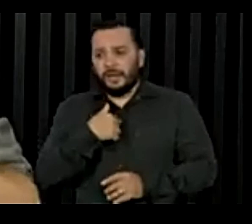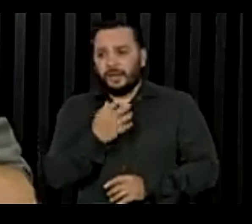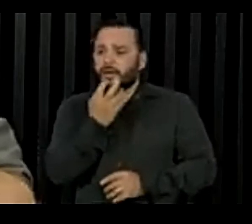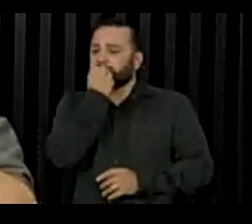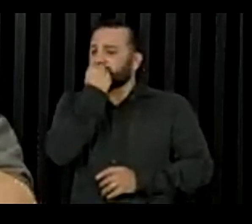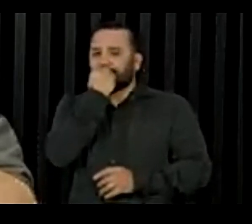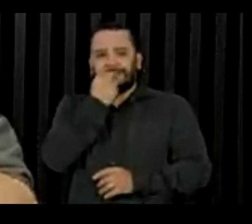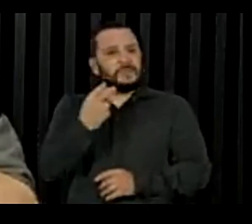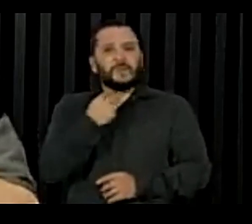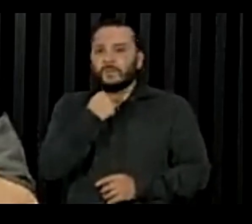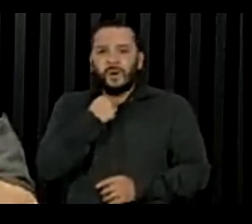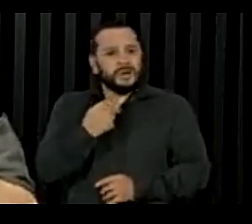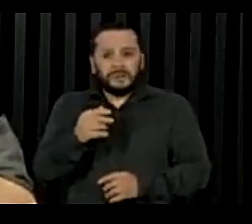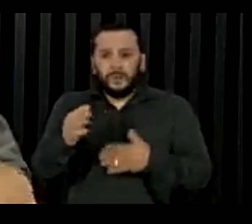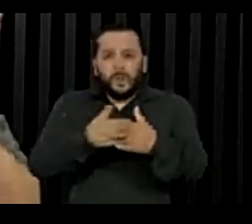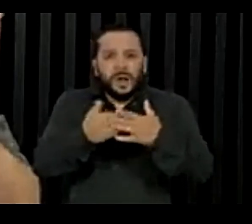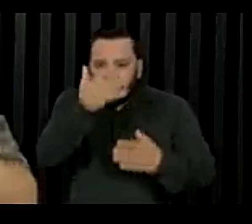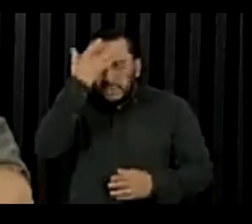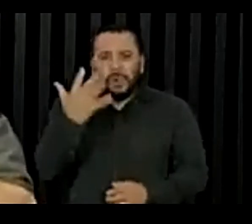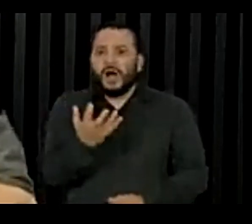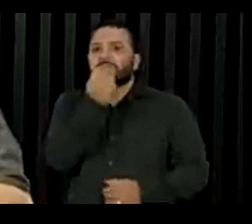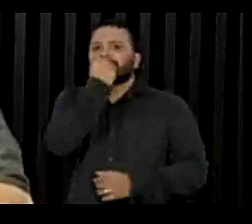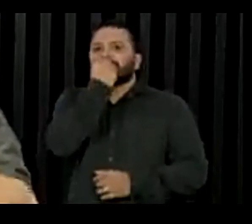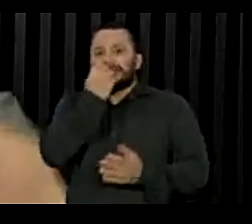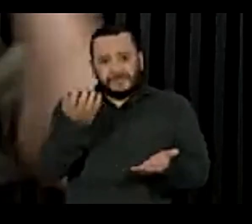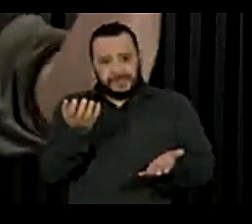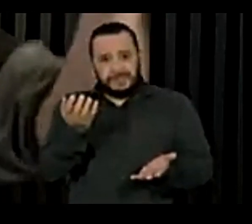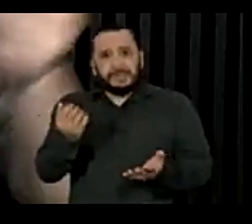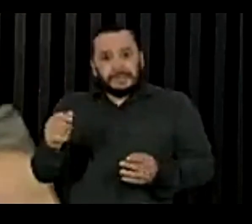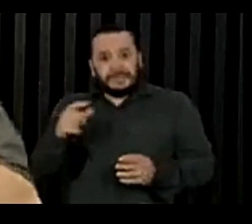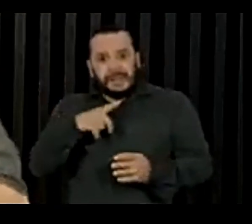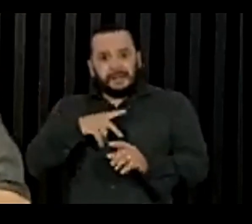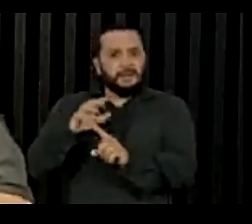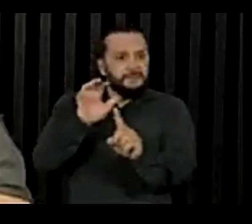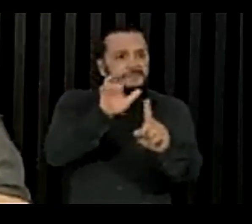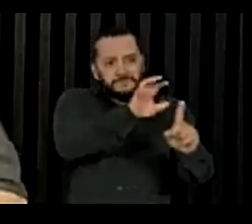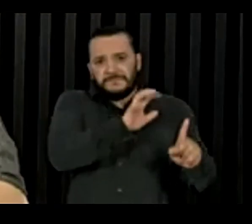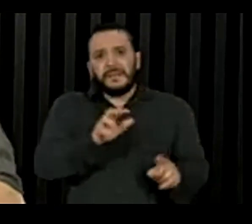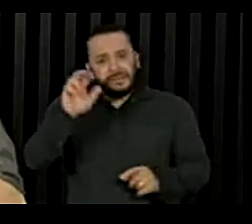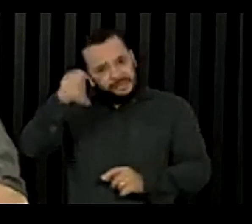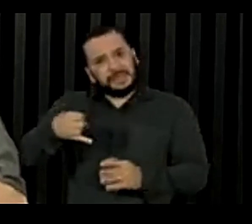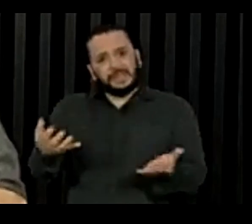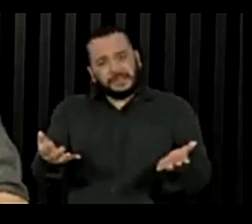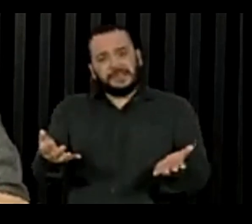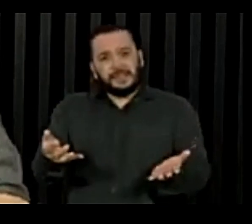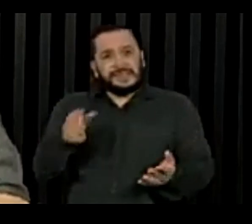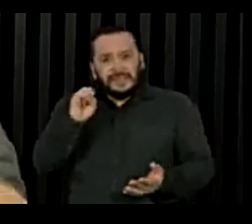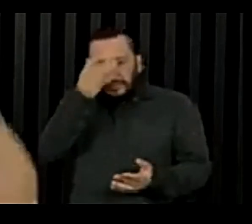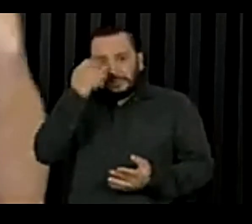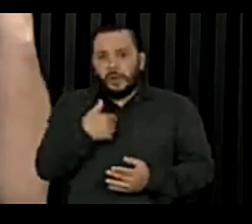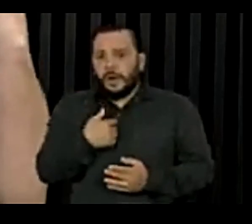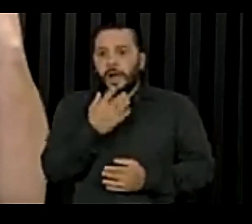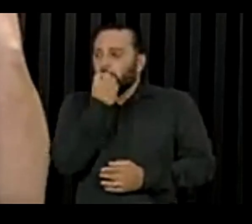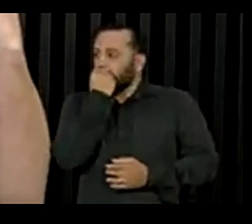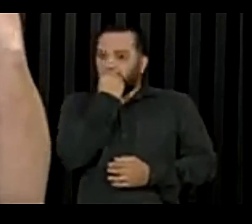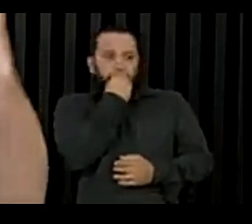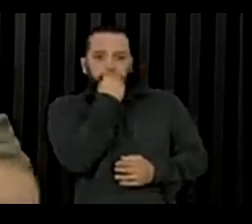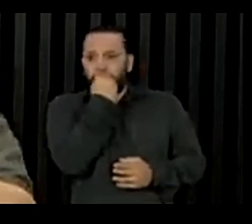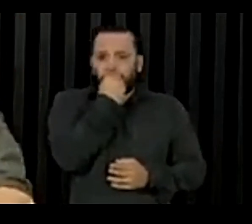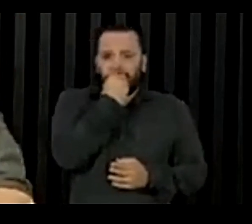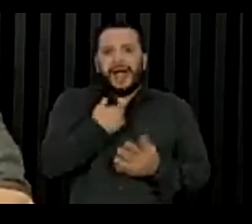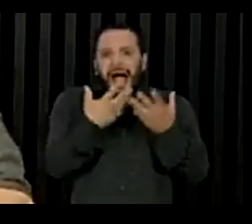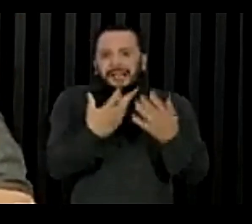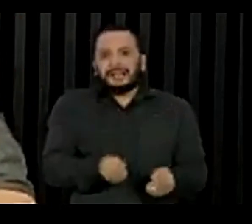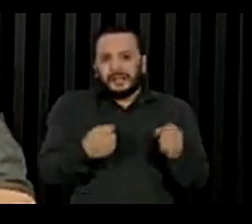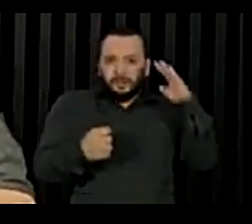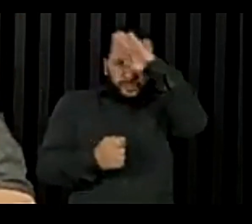pessoa que esteja calada nesse momento e tenha influência com uma pessoa ou com 5 milhões de pessoas, essa pessoa já é conivente com o que está acontecendo. Isso foi em 2019,